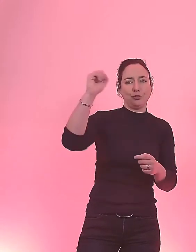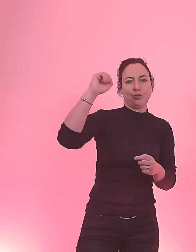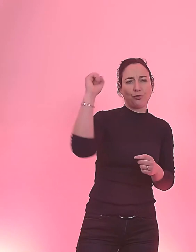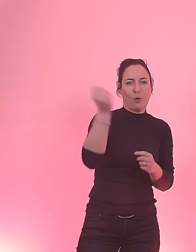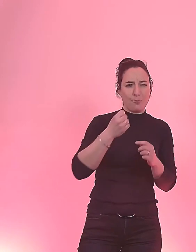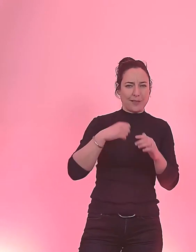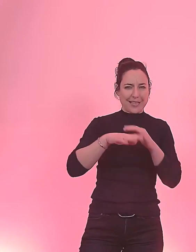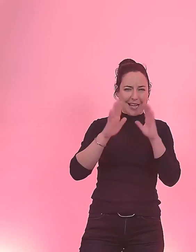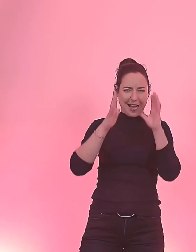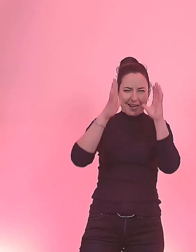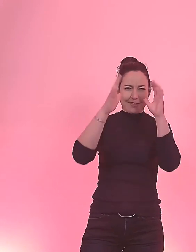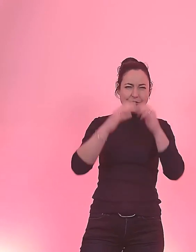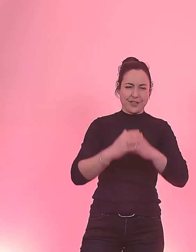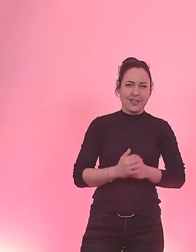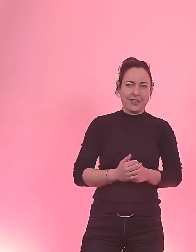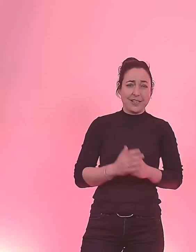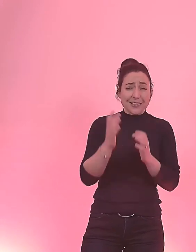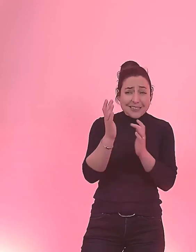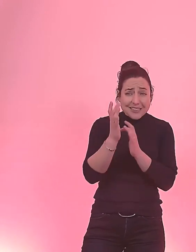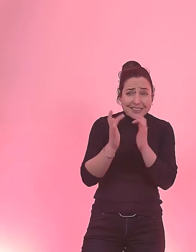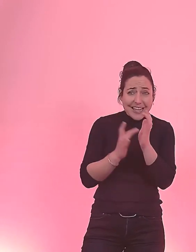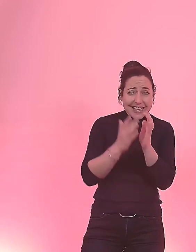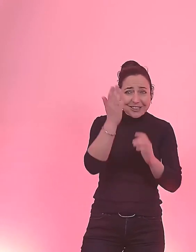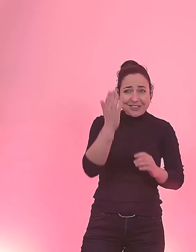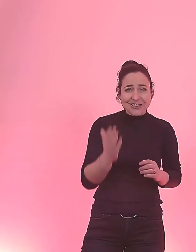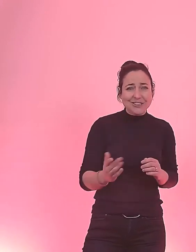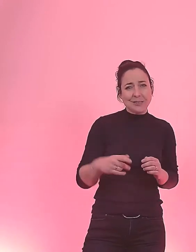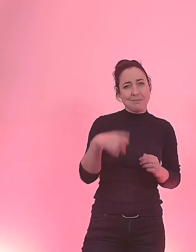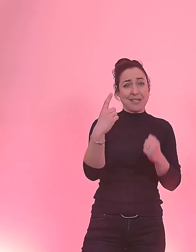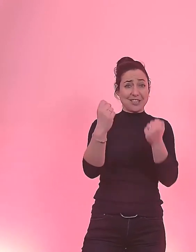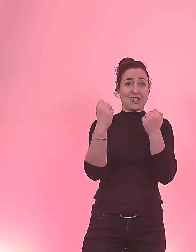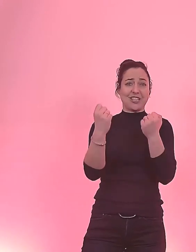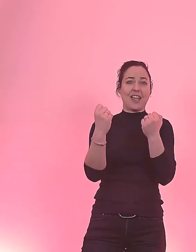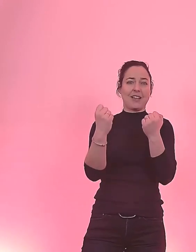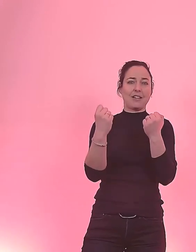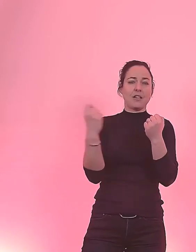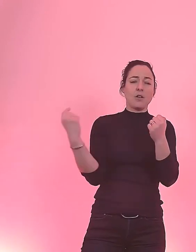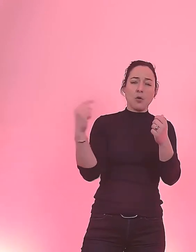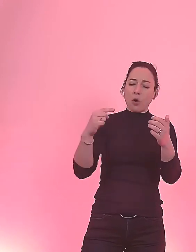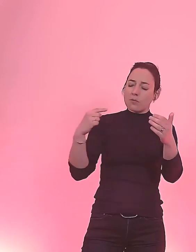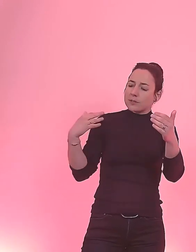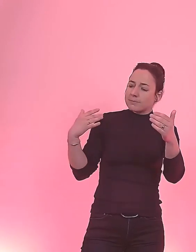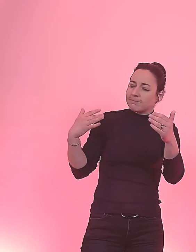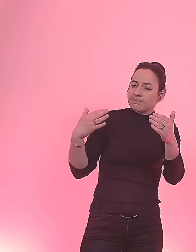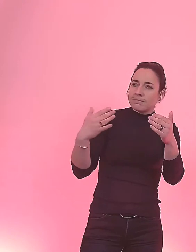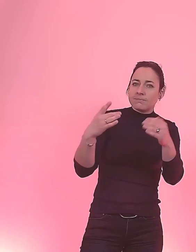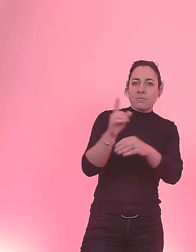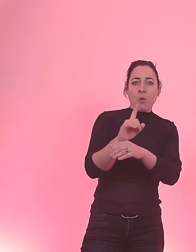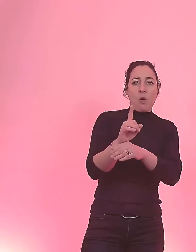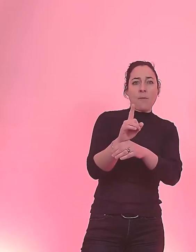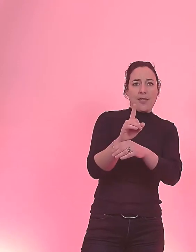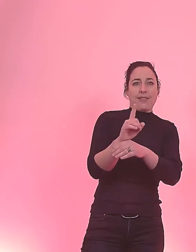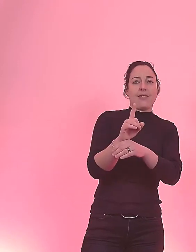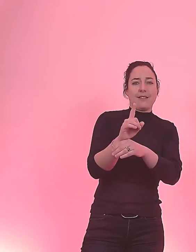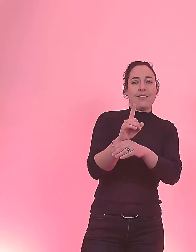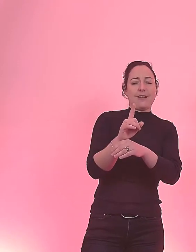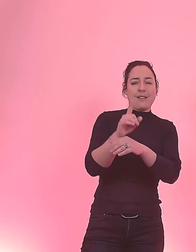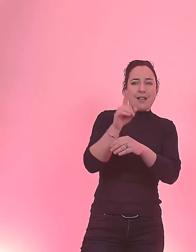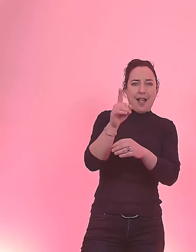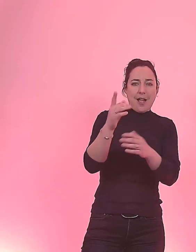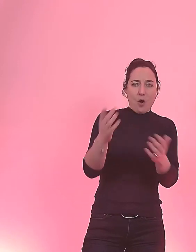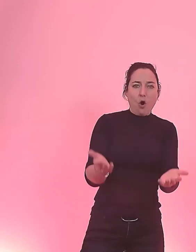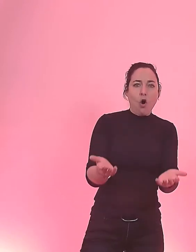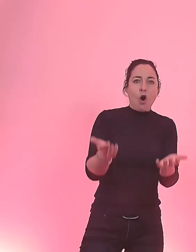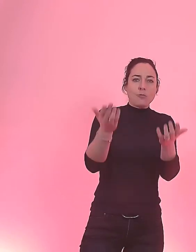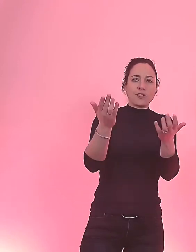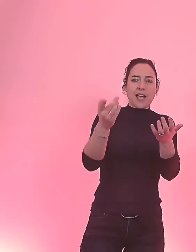jezus is sterk de komt een moment dan zal hij opstaan en dan zou hij spreken en